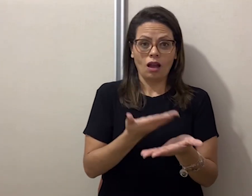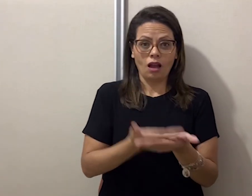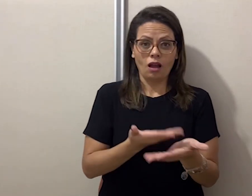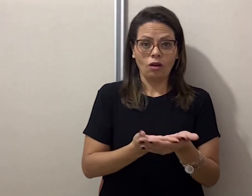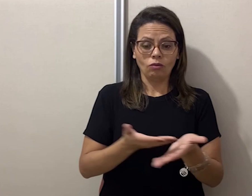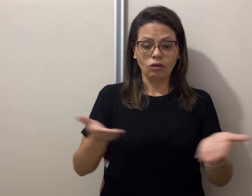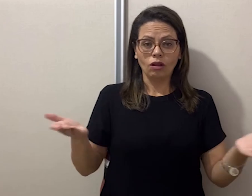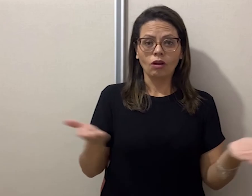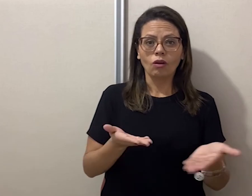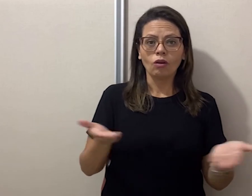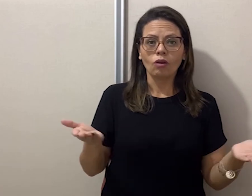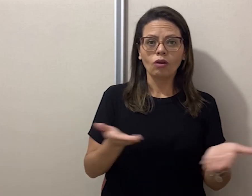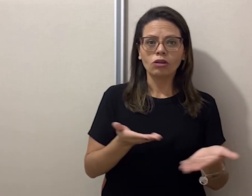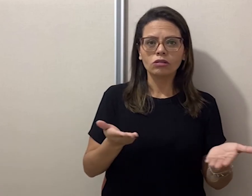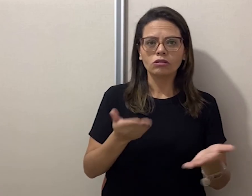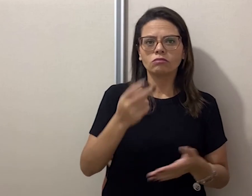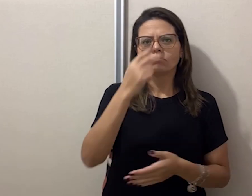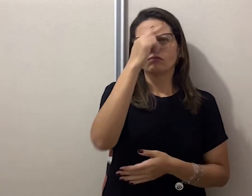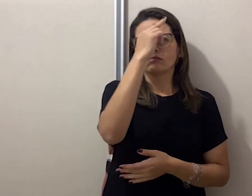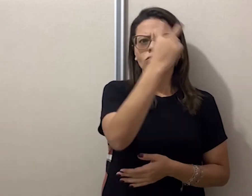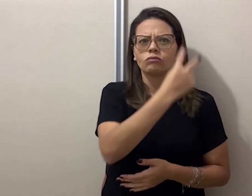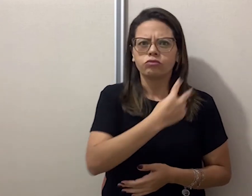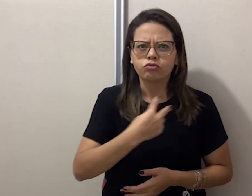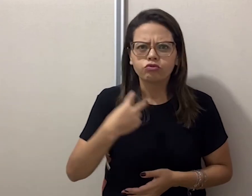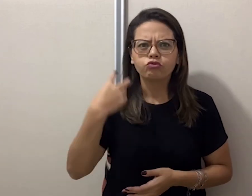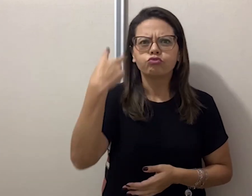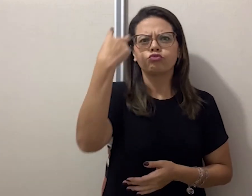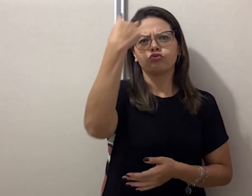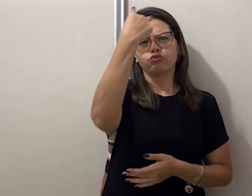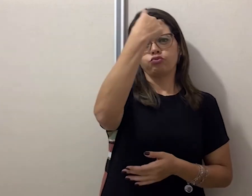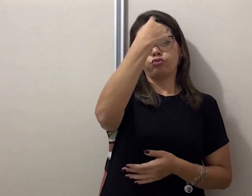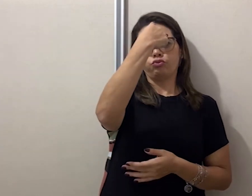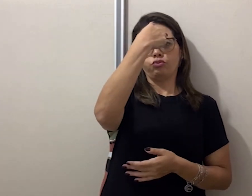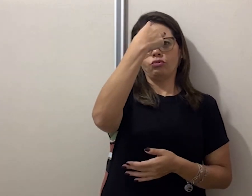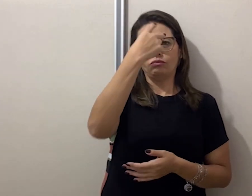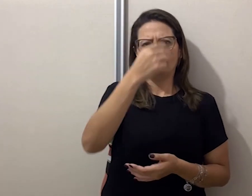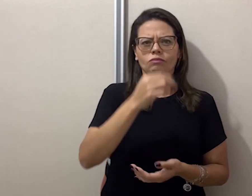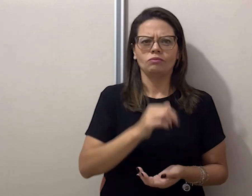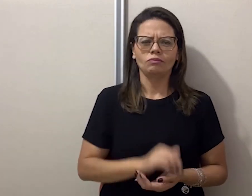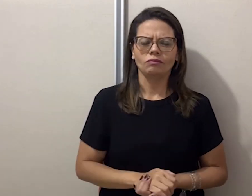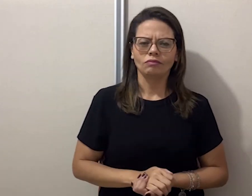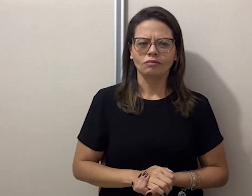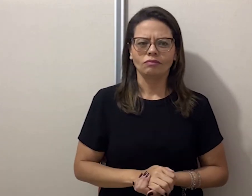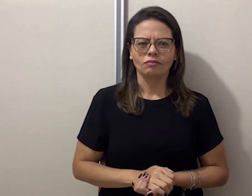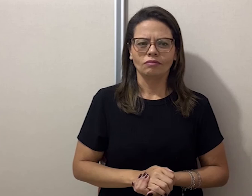Agora um exemplo. A aula hoje durou 2 horas.